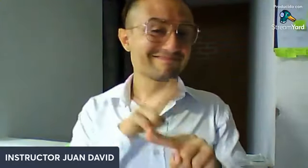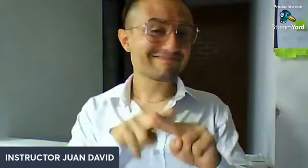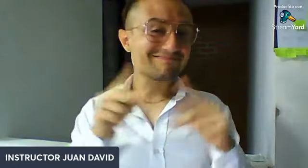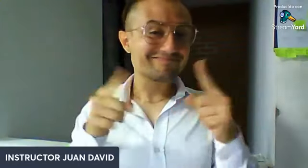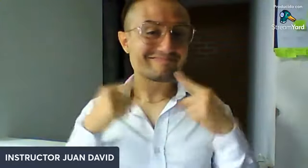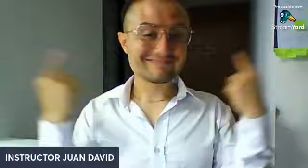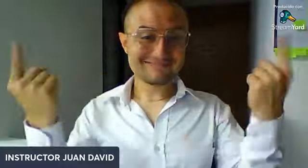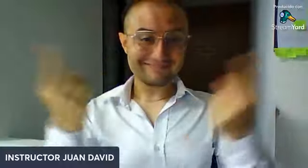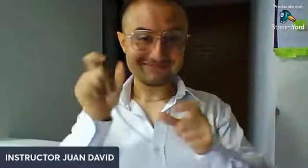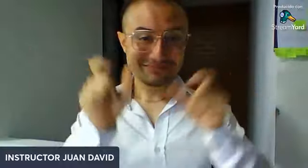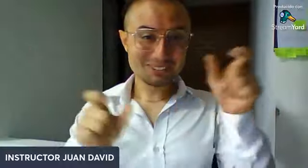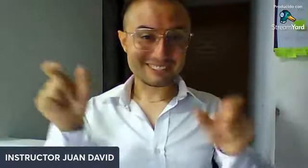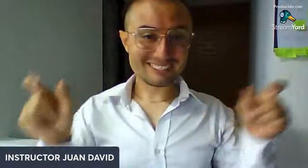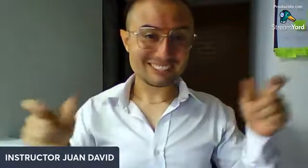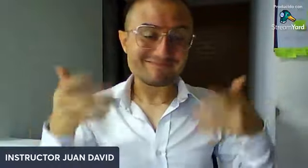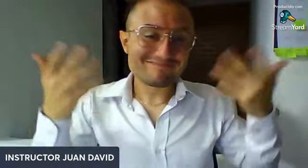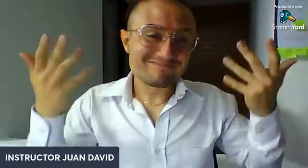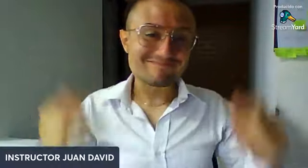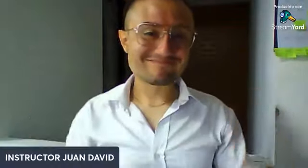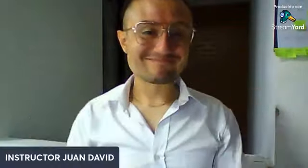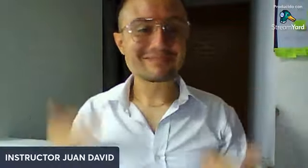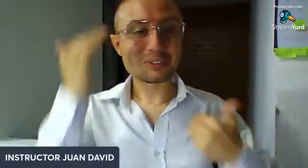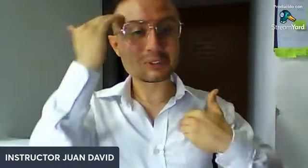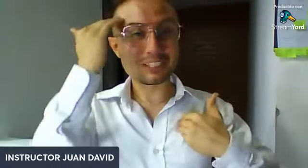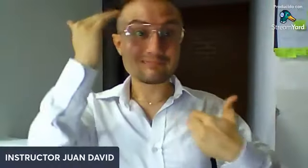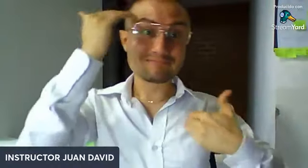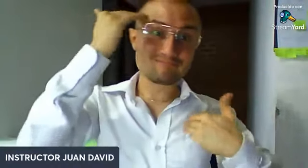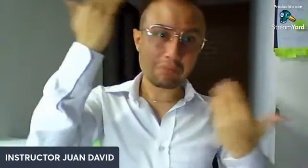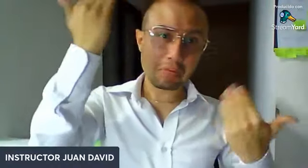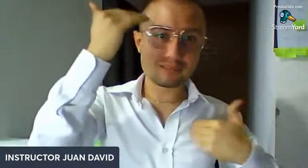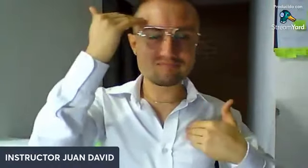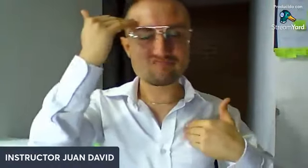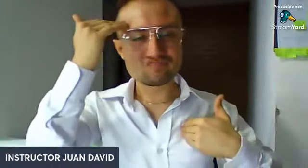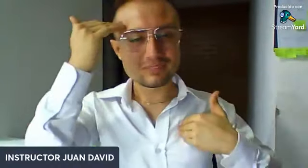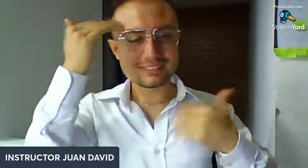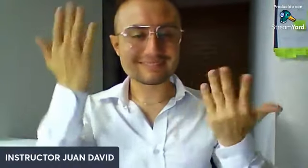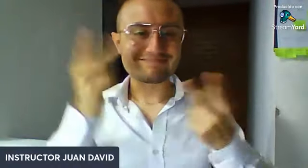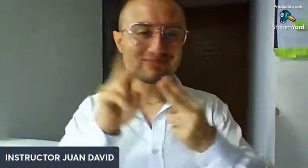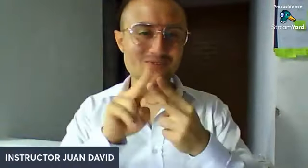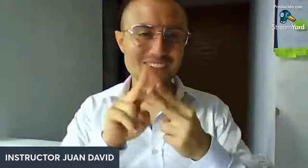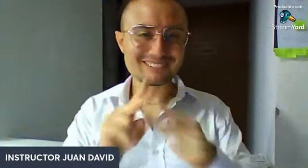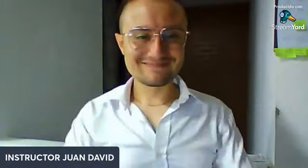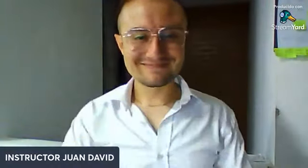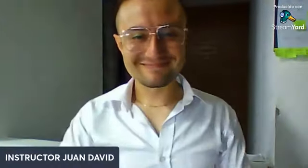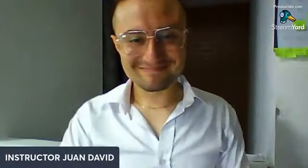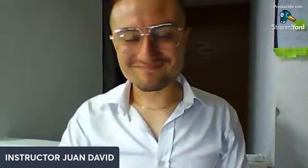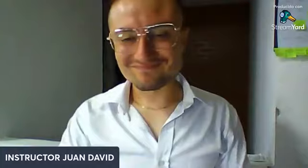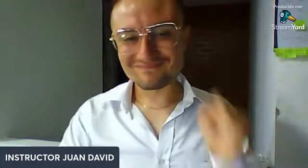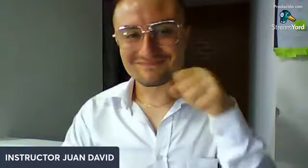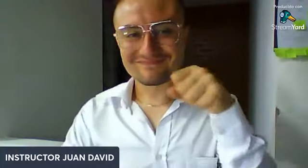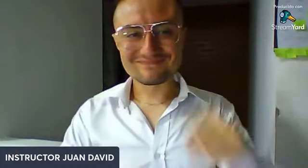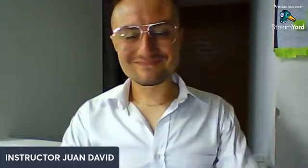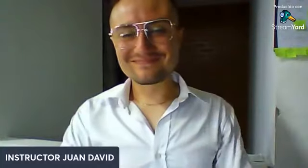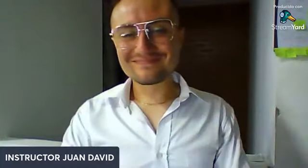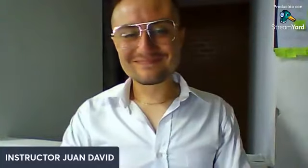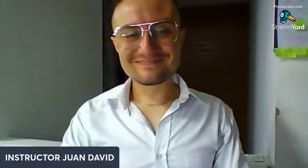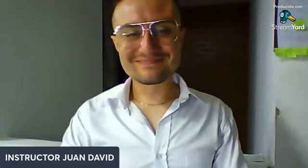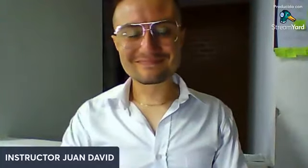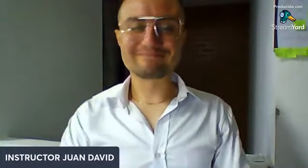Sí, pero sí es por lo general el uso que le dan las personas, por la conciencia del uso o el desuso que